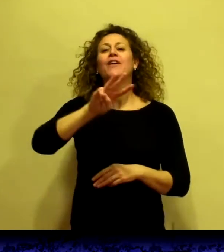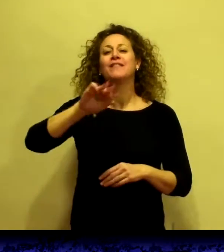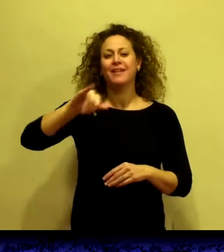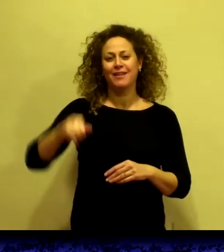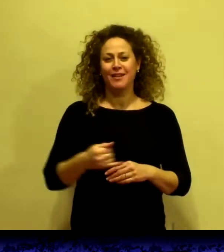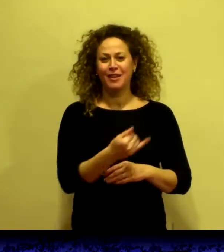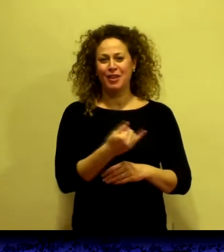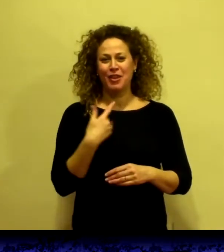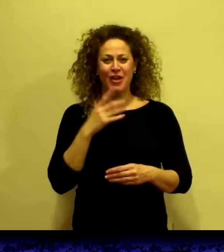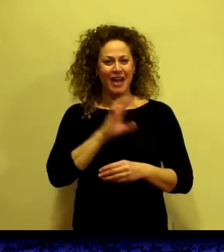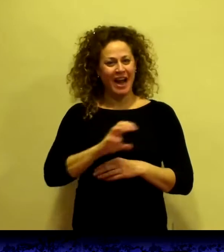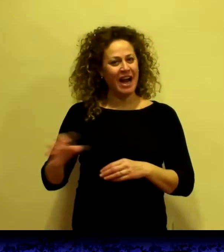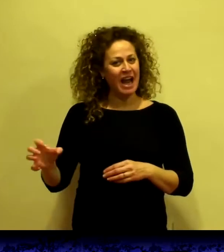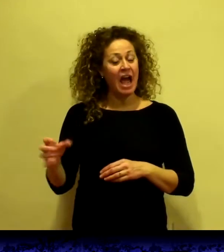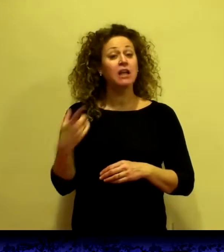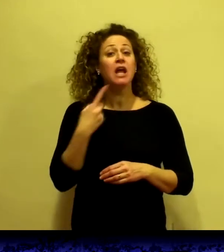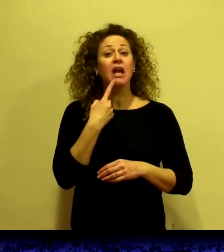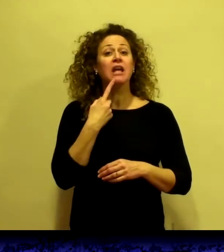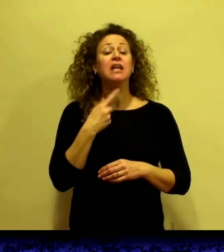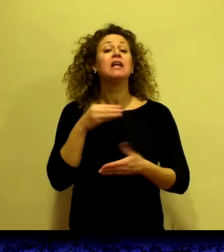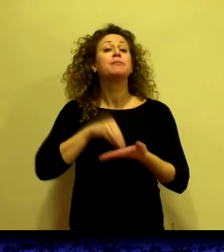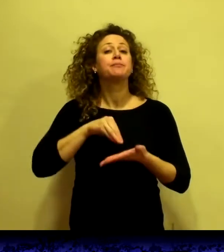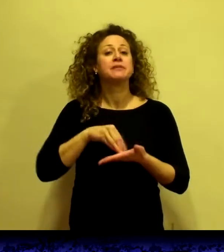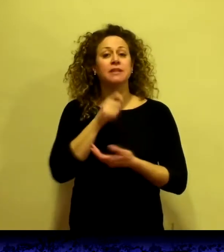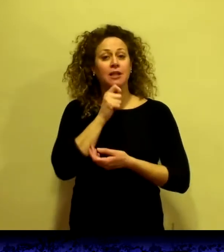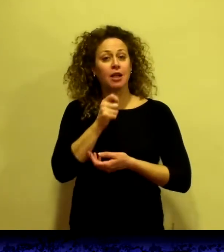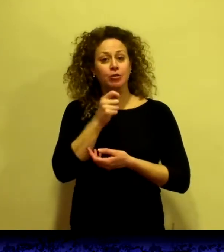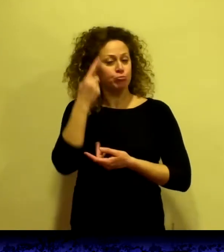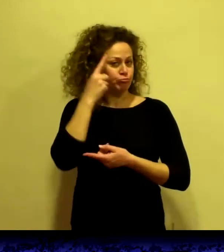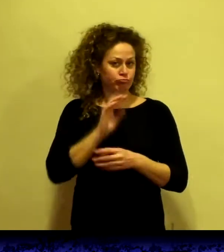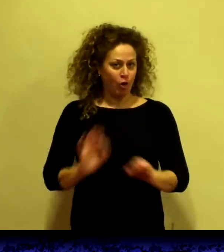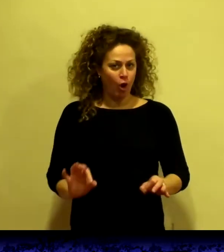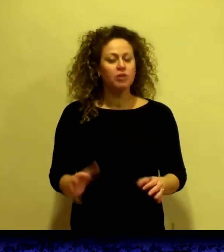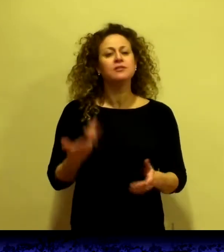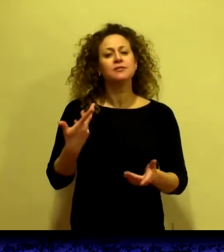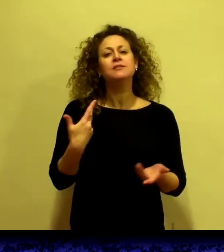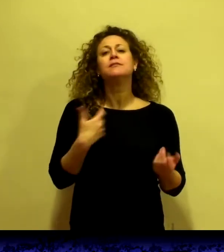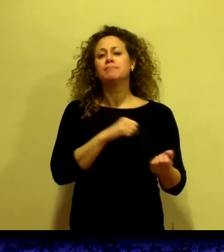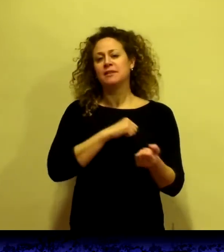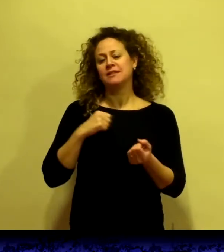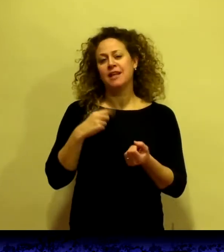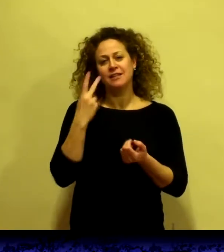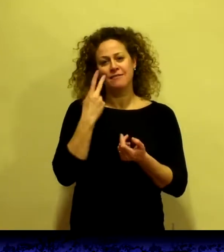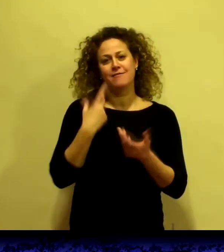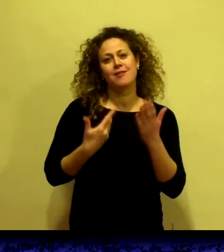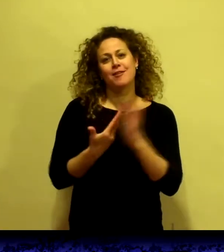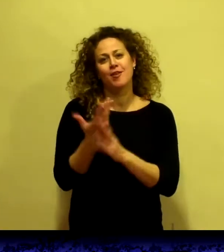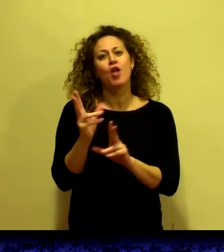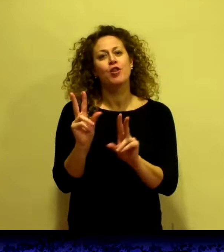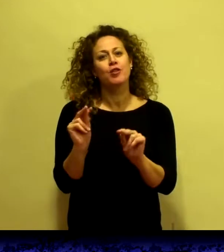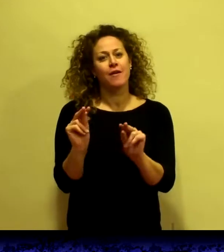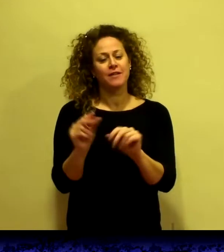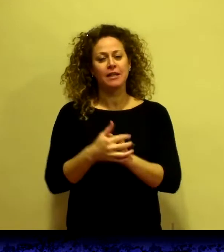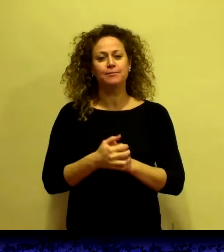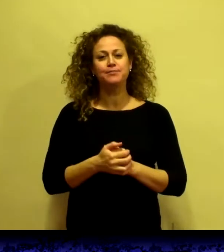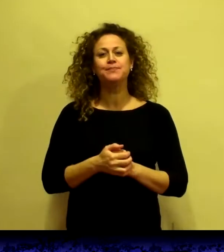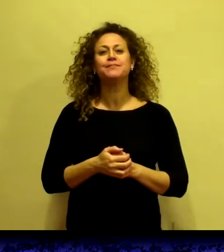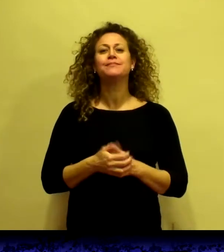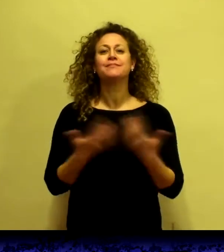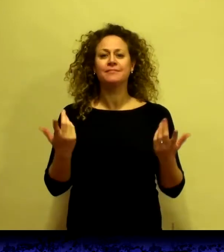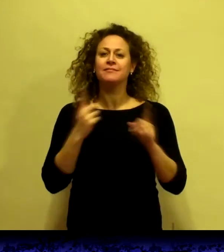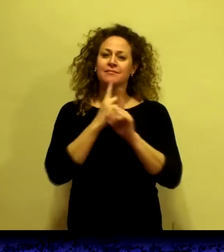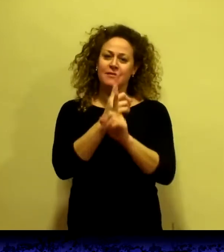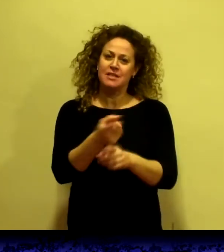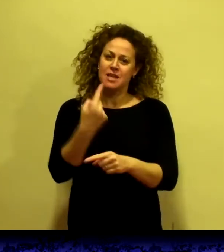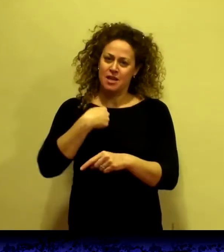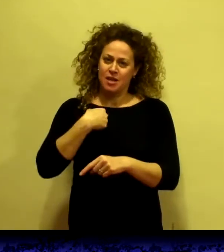You. Non so chi ci sarà, pazienza, aggiornatevi. Qualcuno, voi accendete che qualcuno magari c'è. Esatto, e seguite